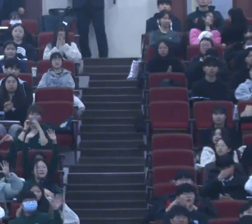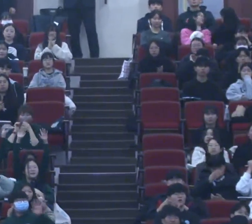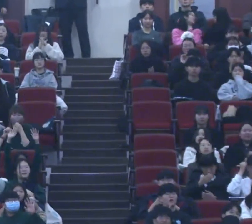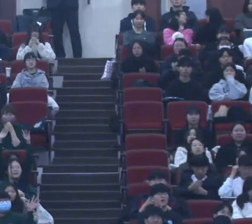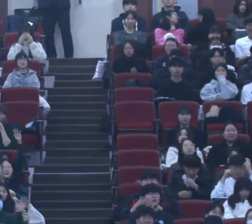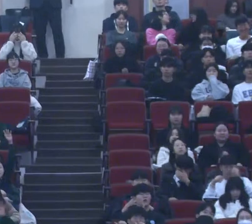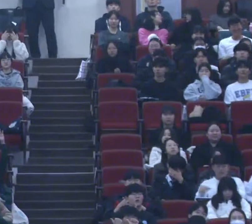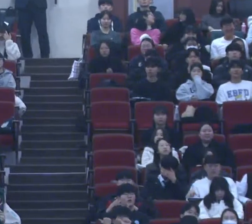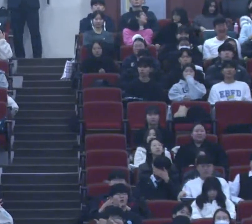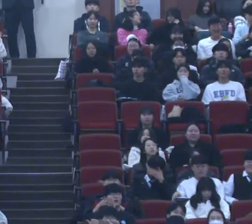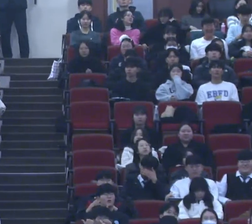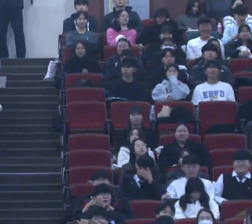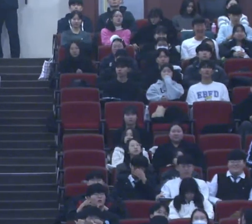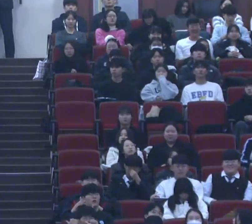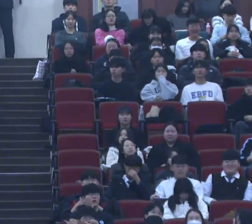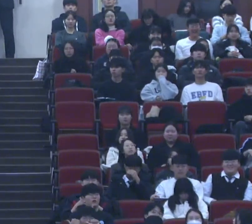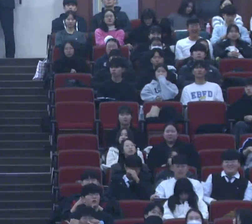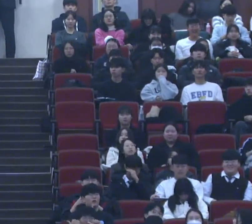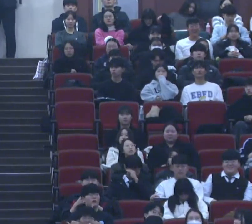어금천?